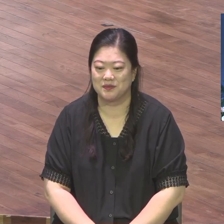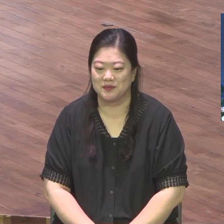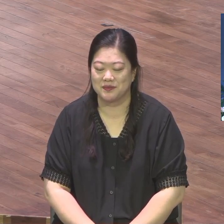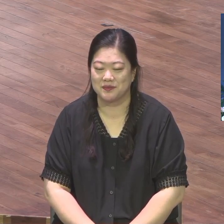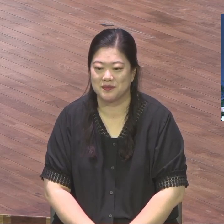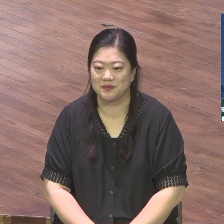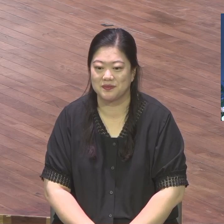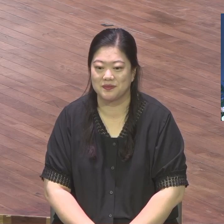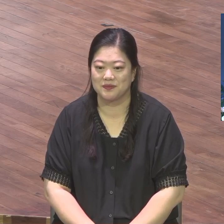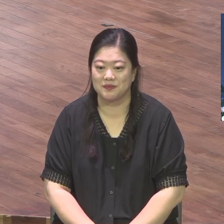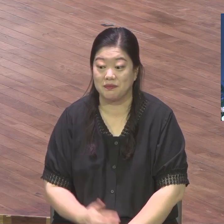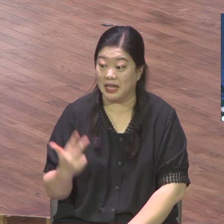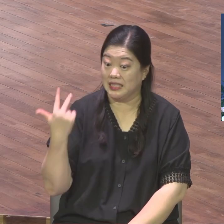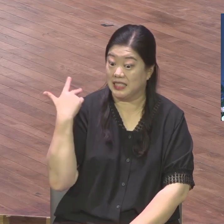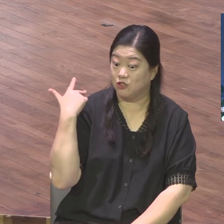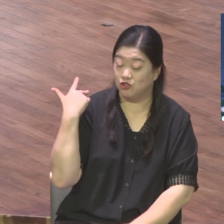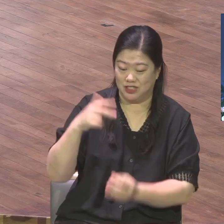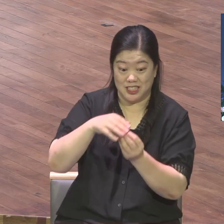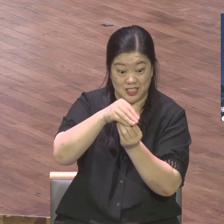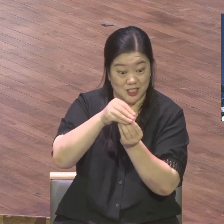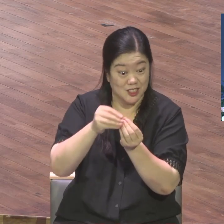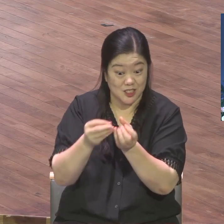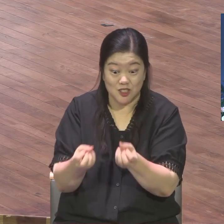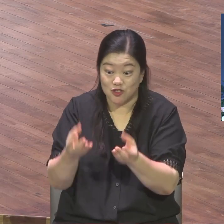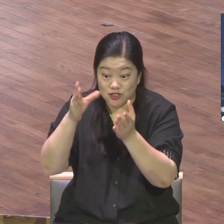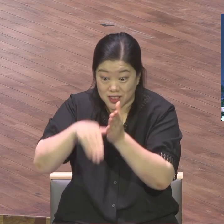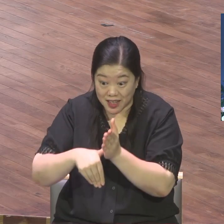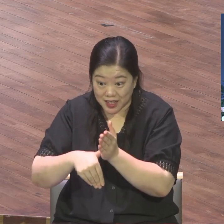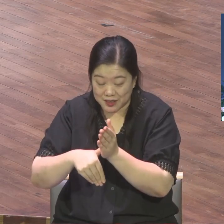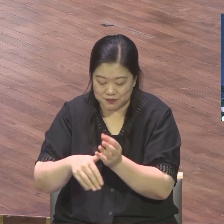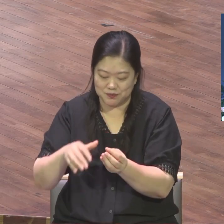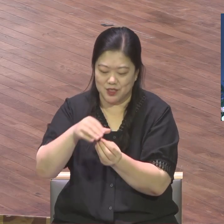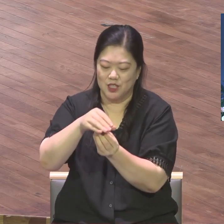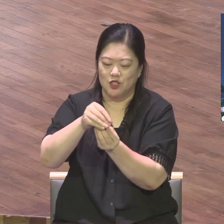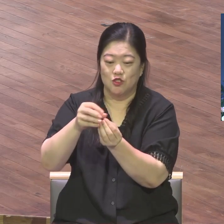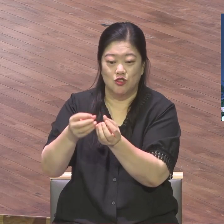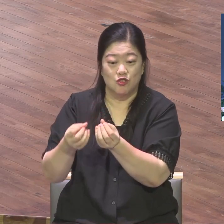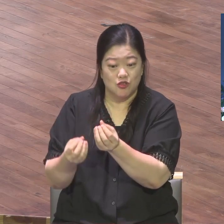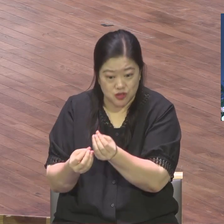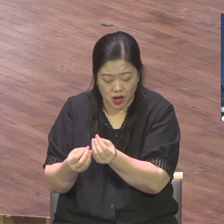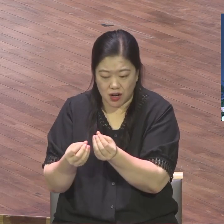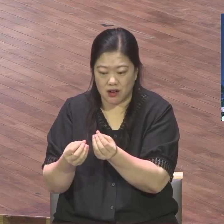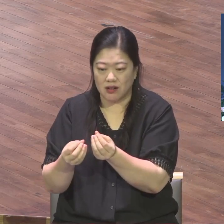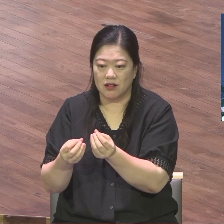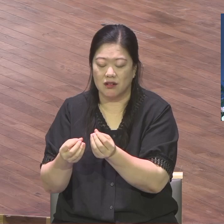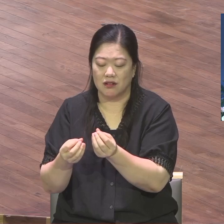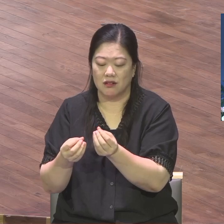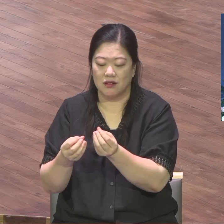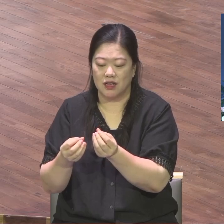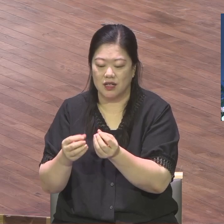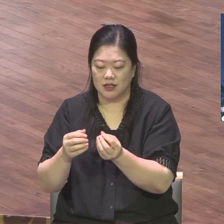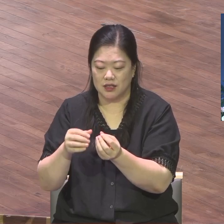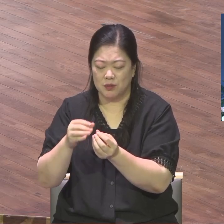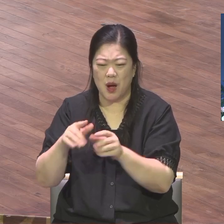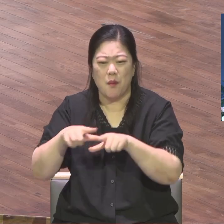그래서 지난 주간에, 우리 추석 주간에 명절 이 기간에 쉬지 않고